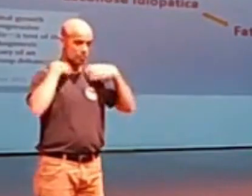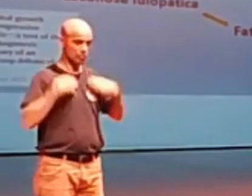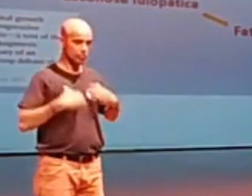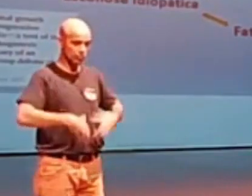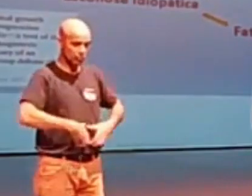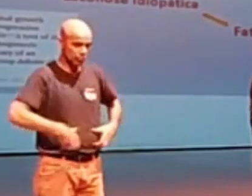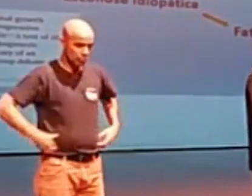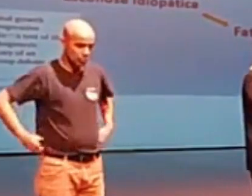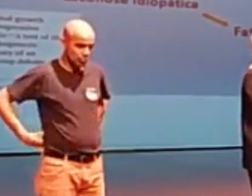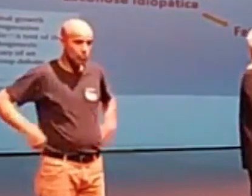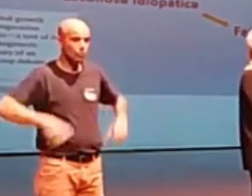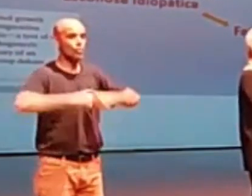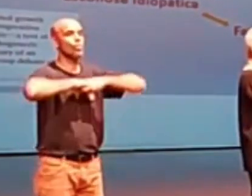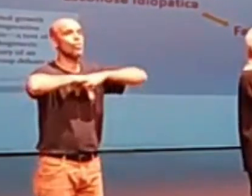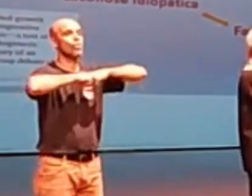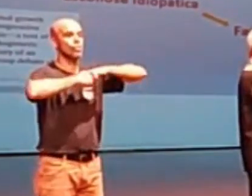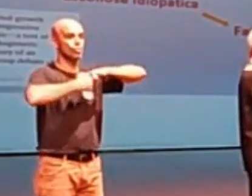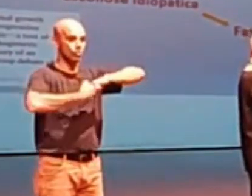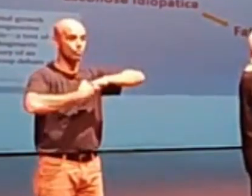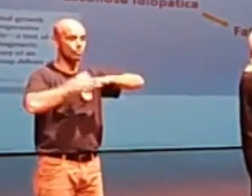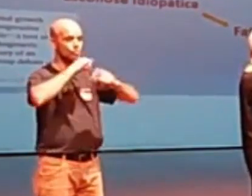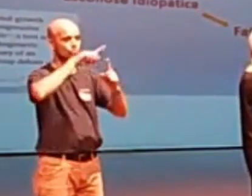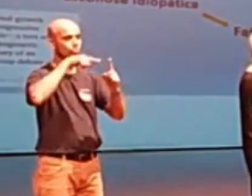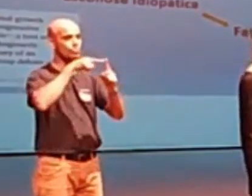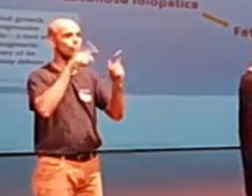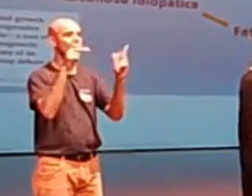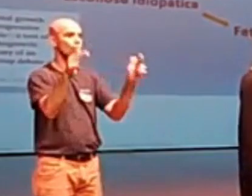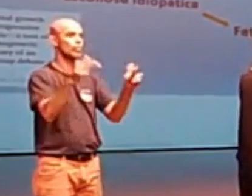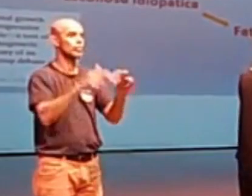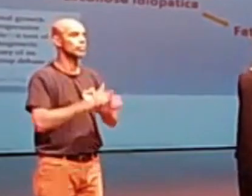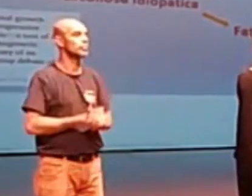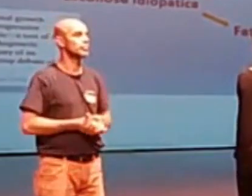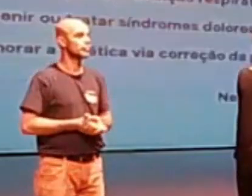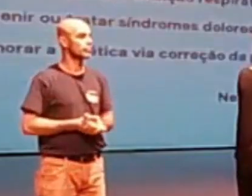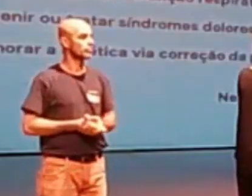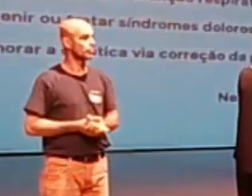o mesmo objetivo, né?